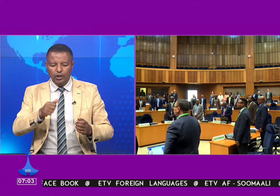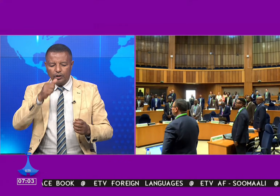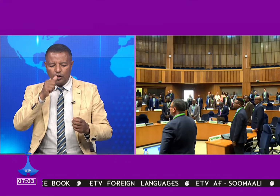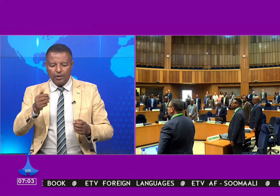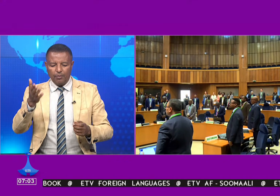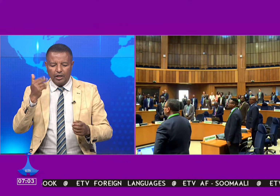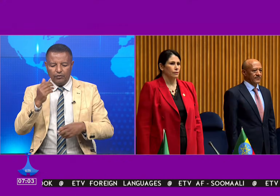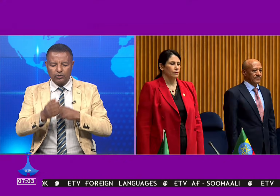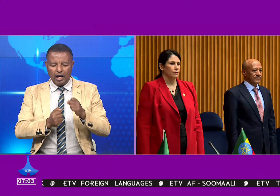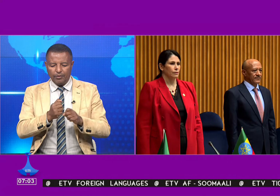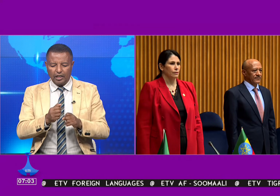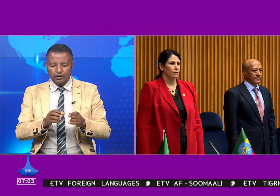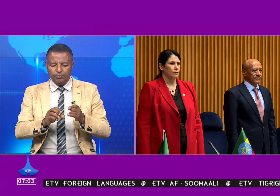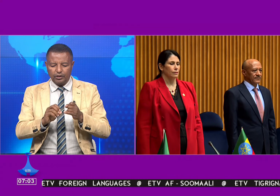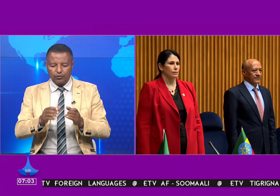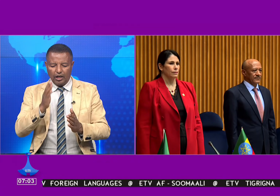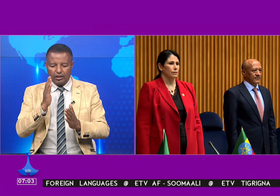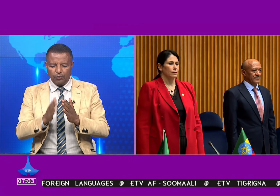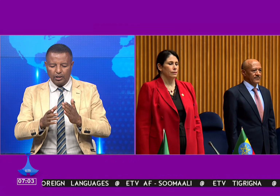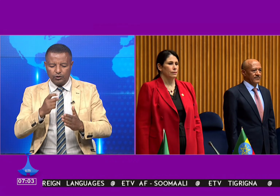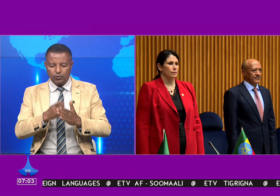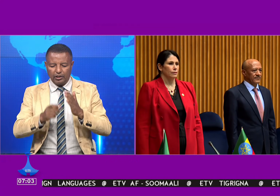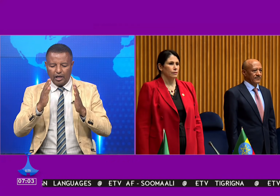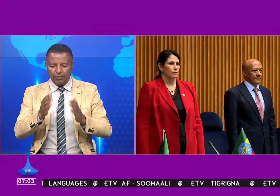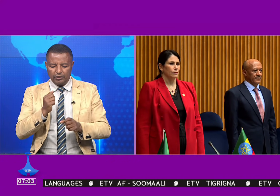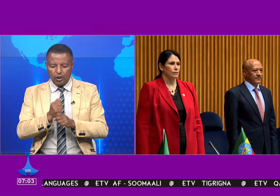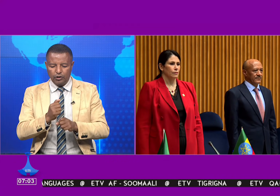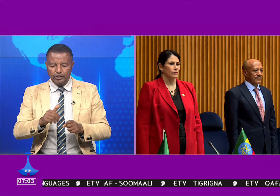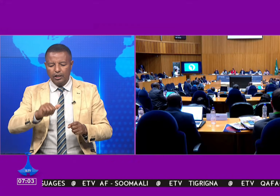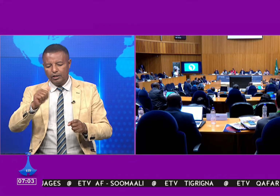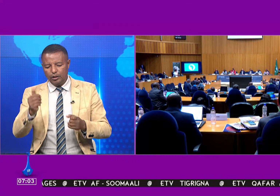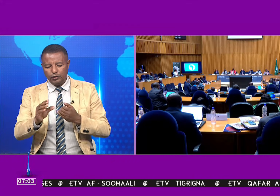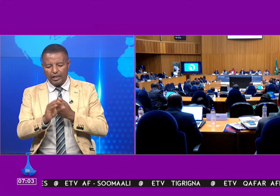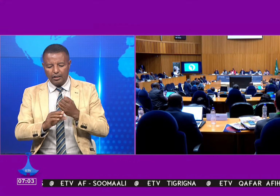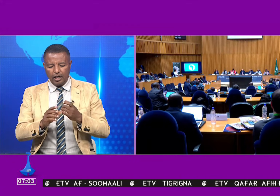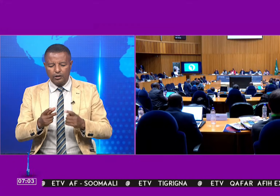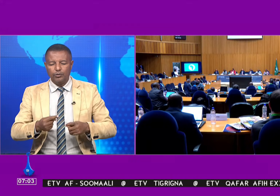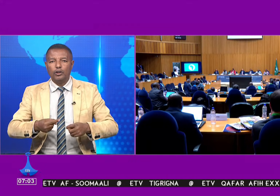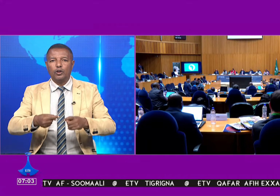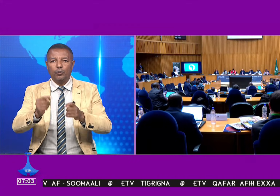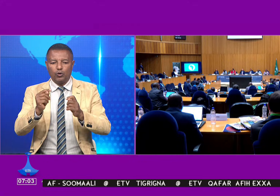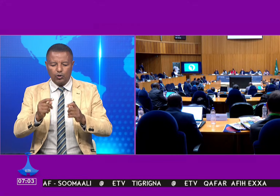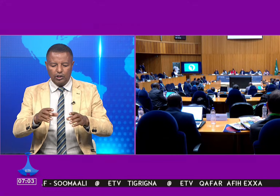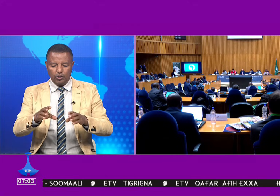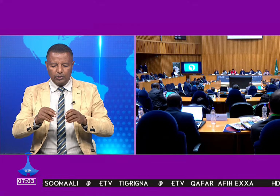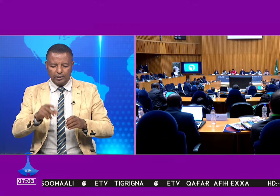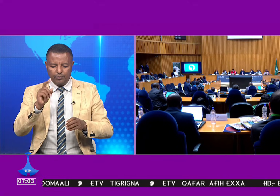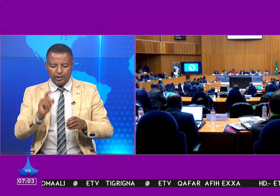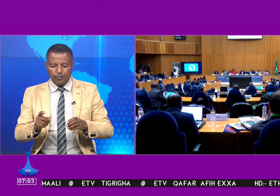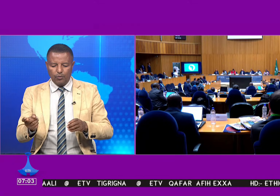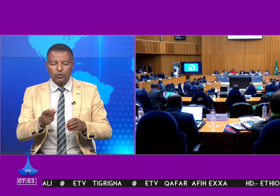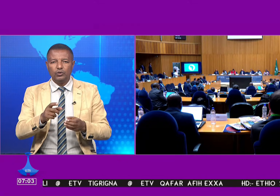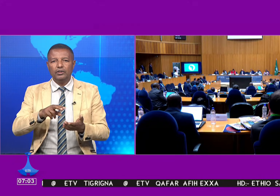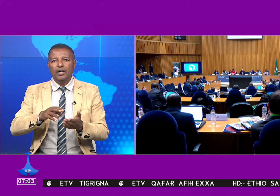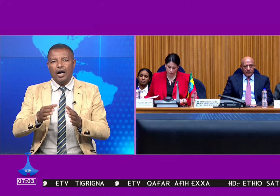በበኩላቸው ኢትዮጵያ ባለፉት ዓመታት በዘርፉ ያከናወናቸው ውጤታማ ስራዎች ለሌሎች ሀገራት በተሞክሮነት ሊወሰድ